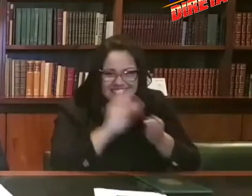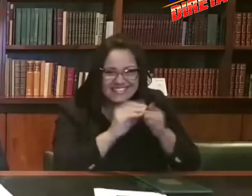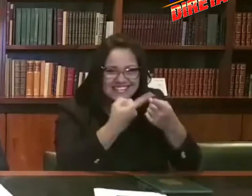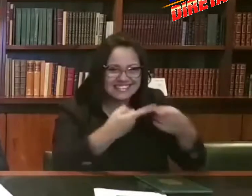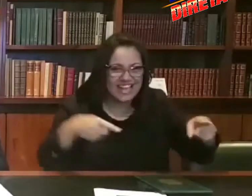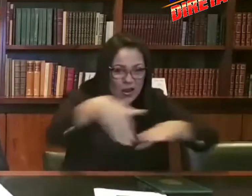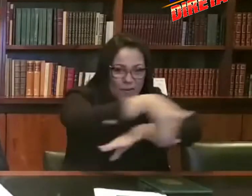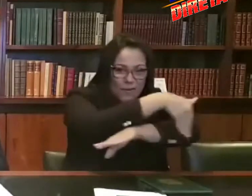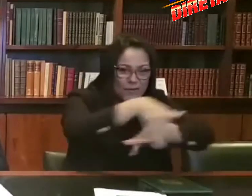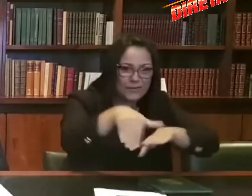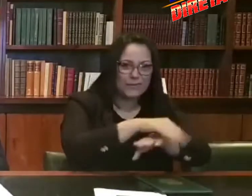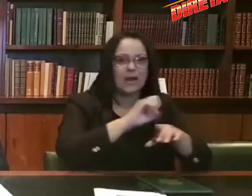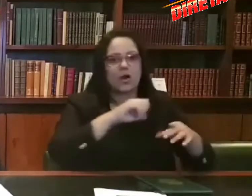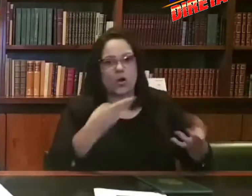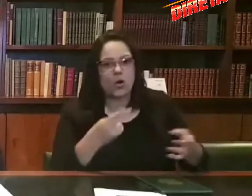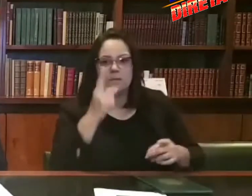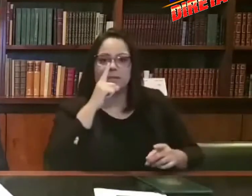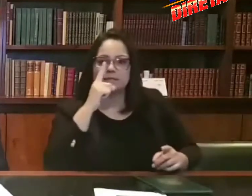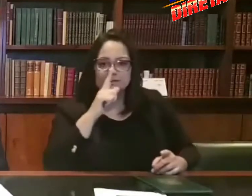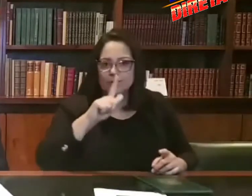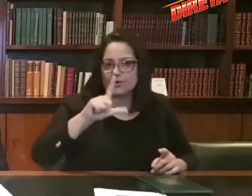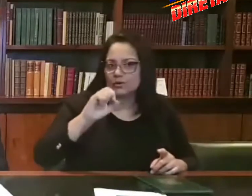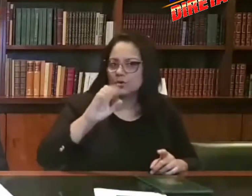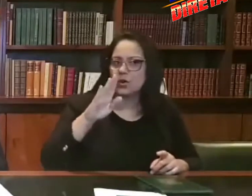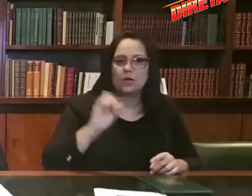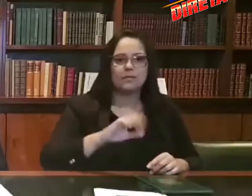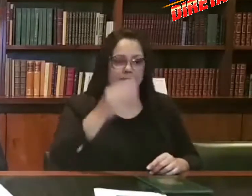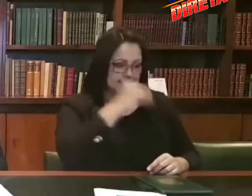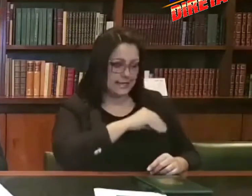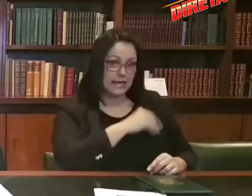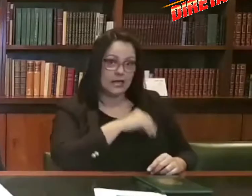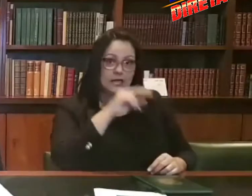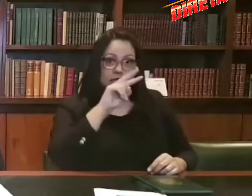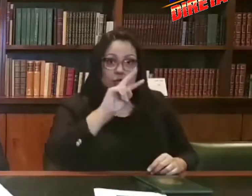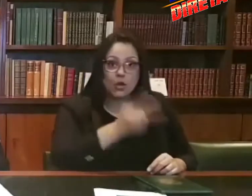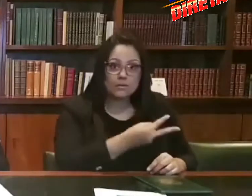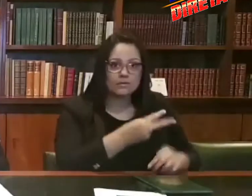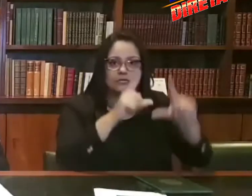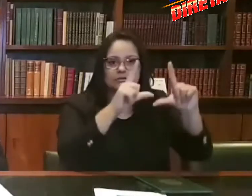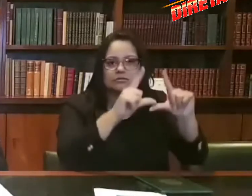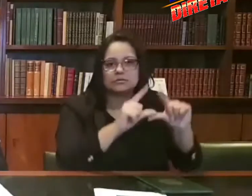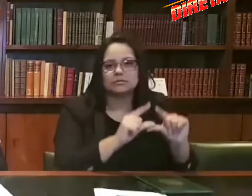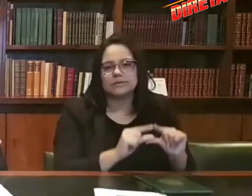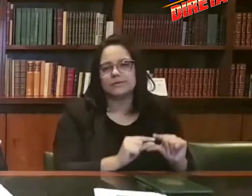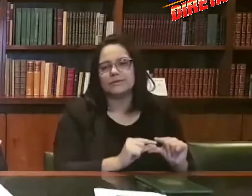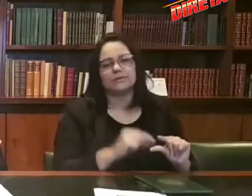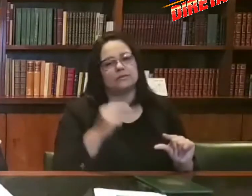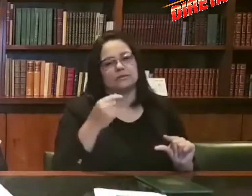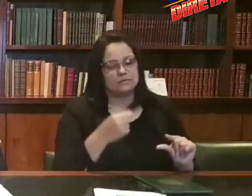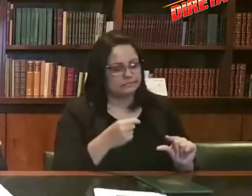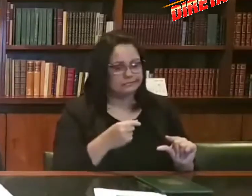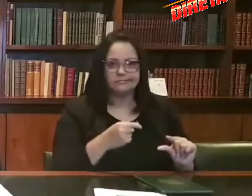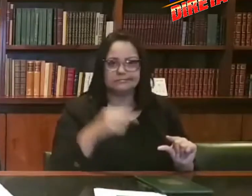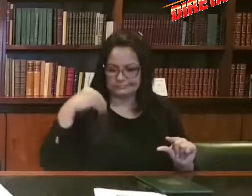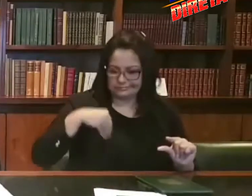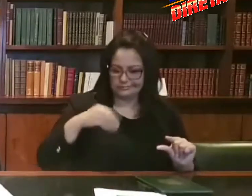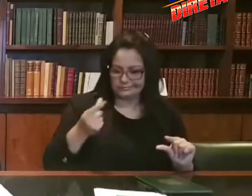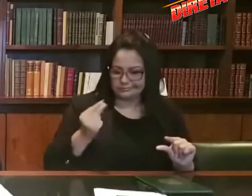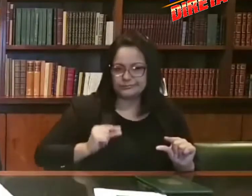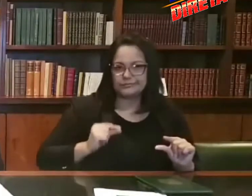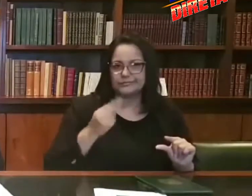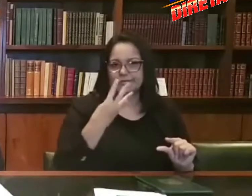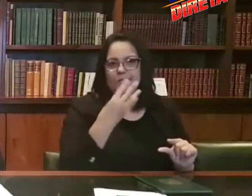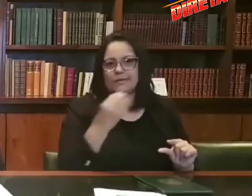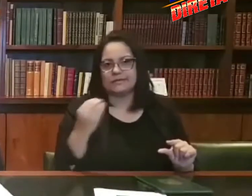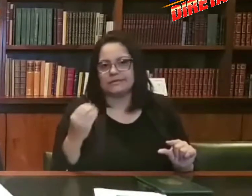for, tá? Ele se ganhava 2 mil por mês, 80%, tá, passou para 400, em média, R$ 400 na renda dele. Lógico, teve